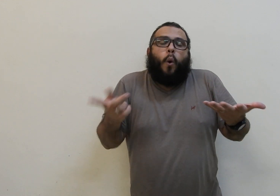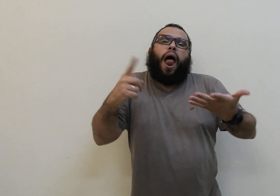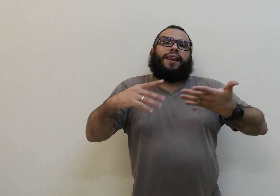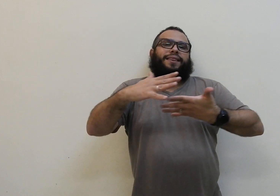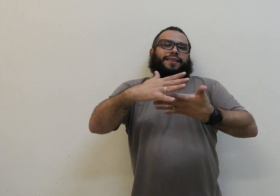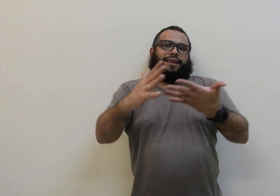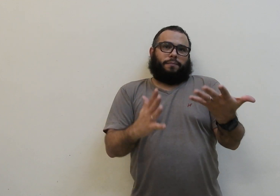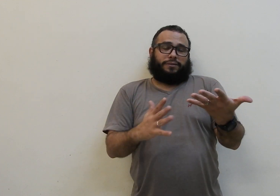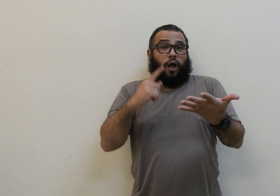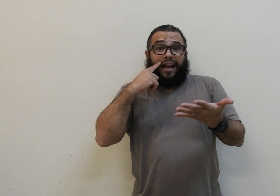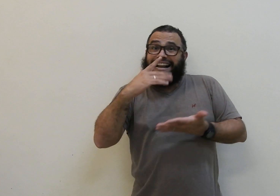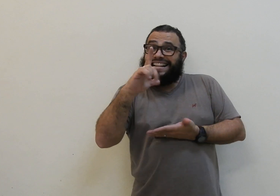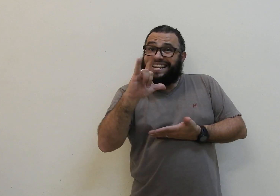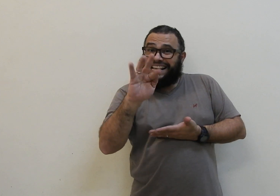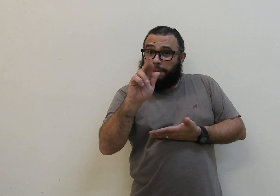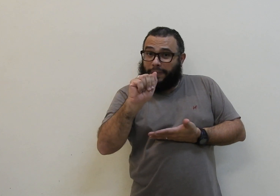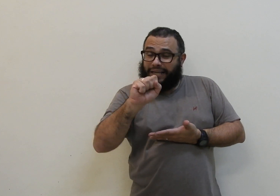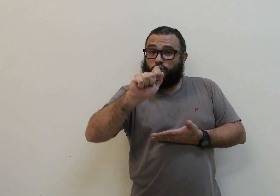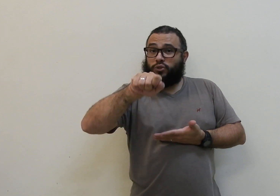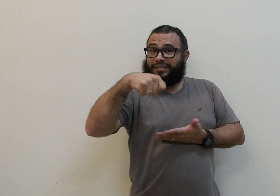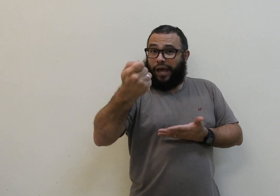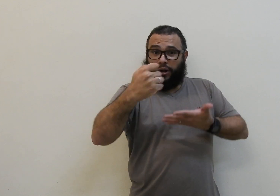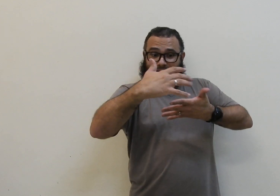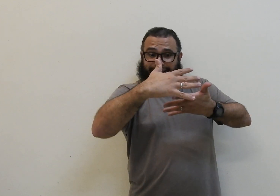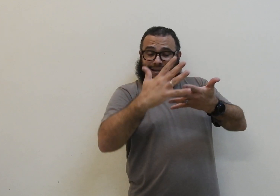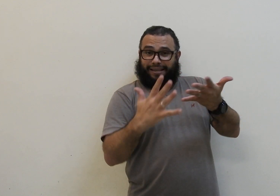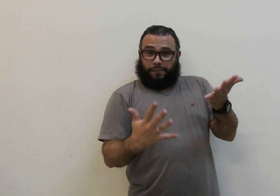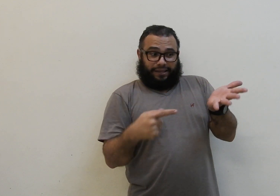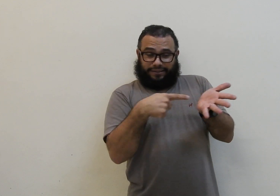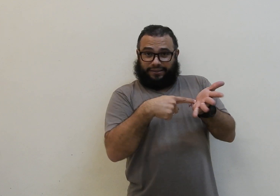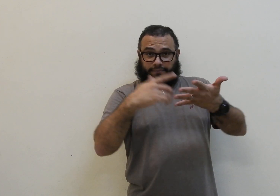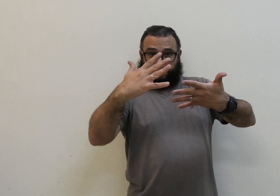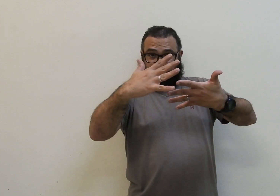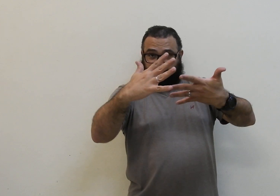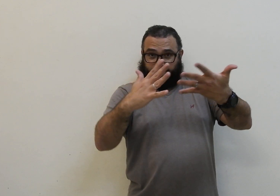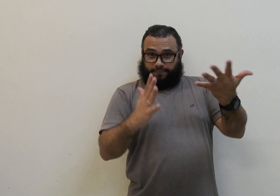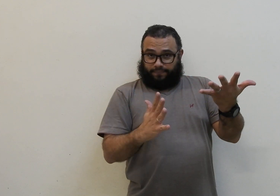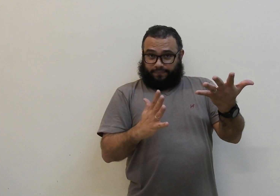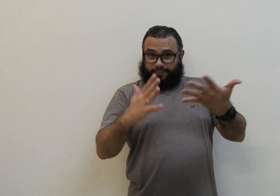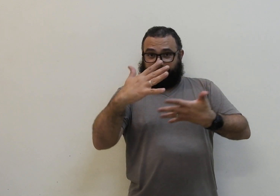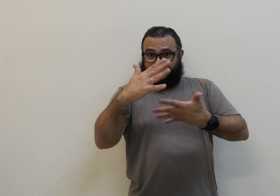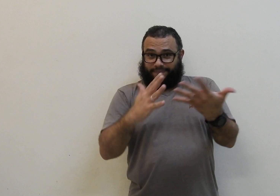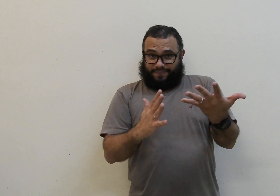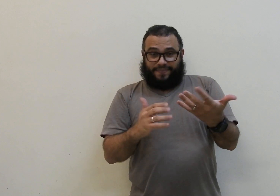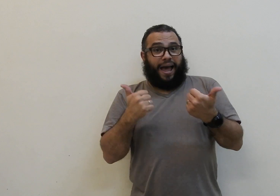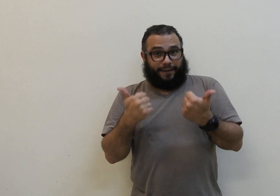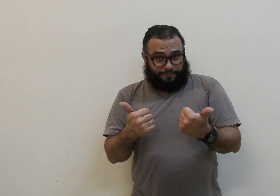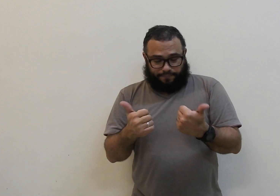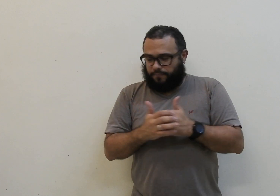aí, voltamos a dizer, né, língua brasileira de sinais, esse é o sinal de Libras, tá?